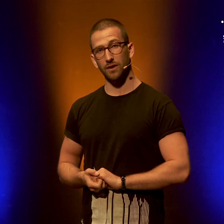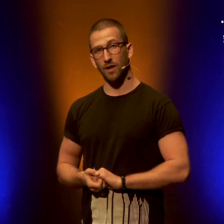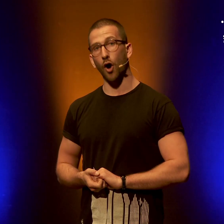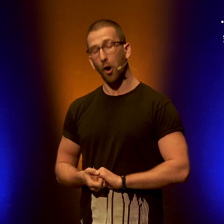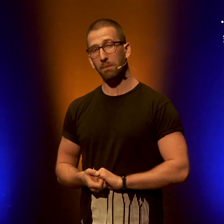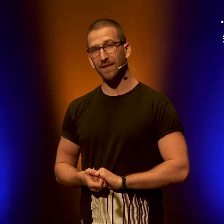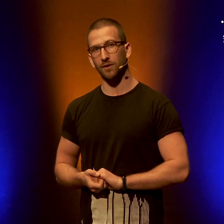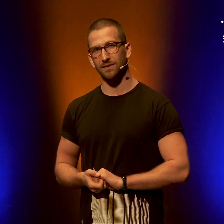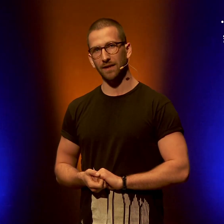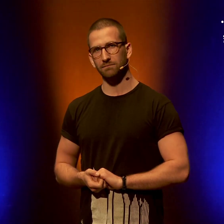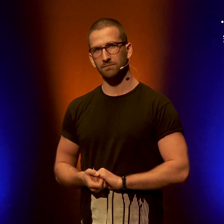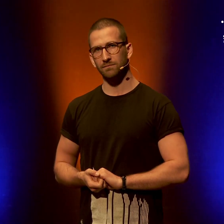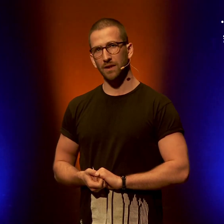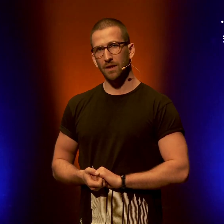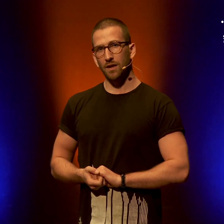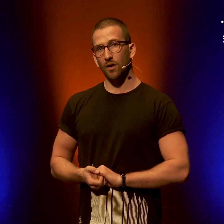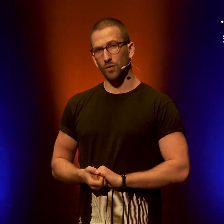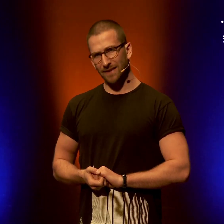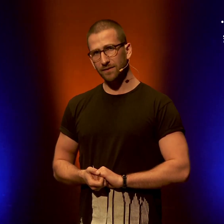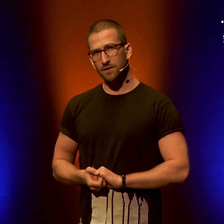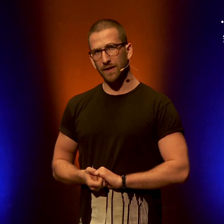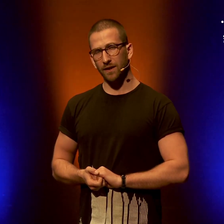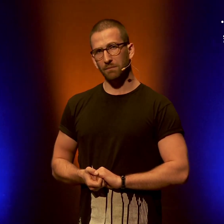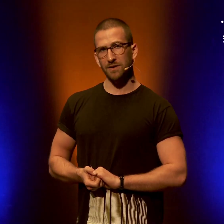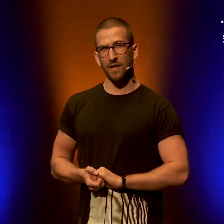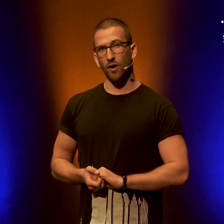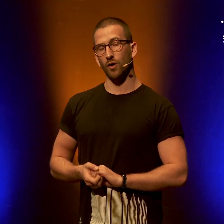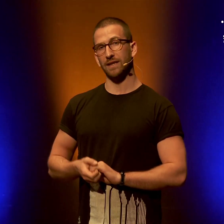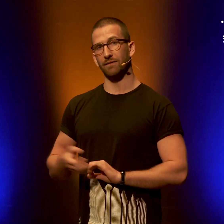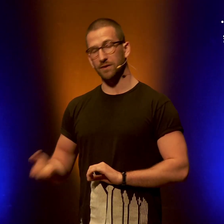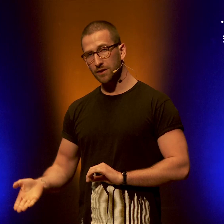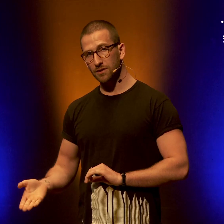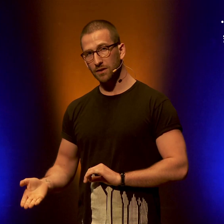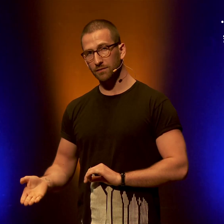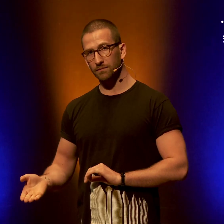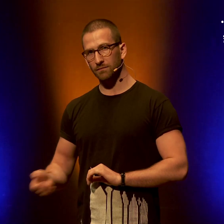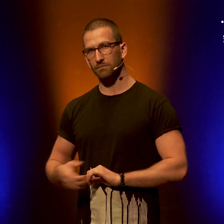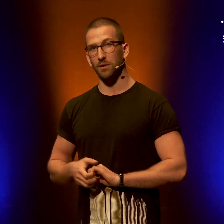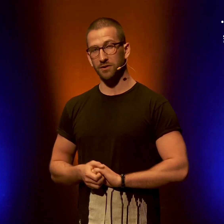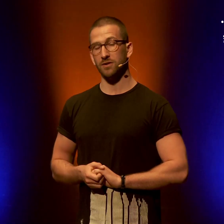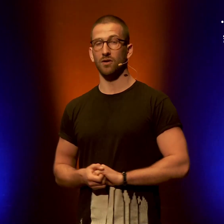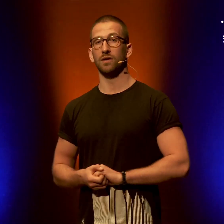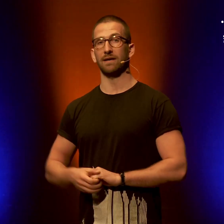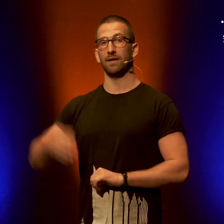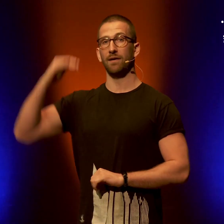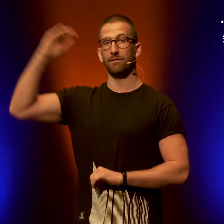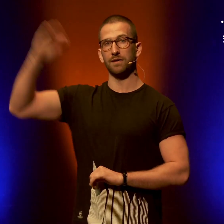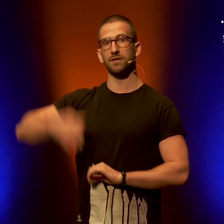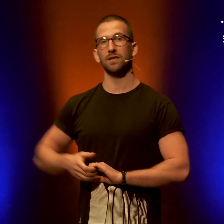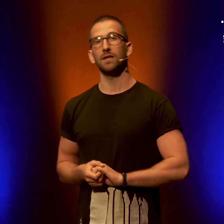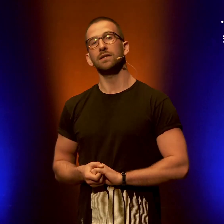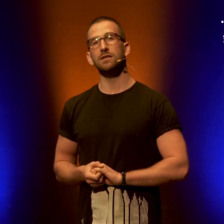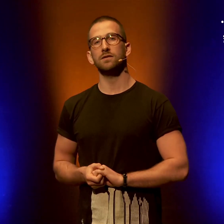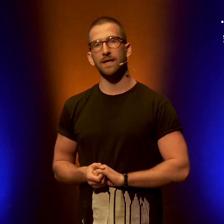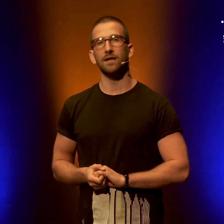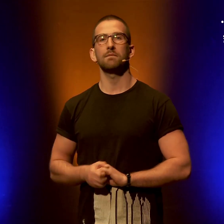czy opadająca, ostatni dźwięk będzie o oktawę niższy bądź też o oktawę